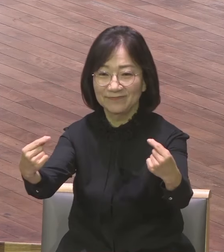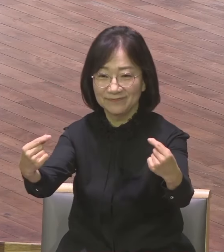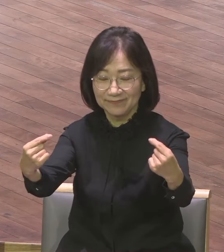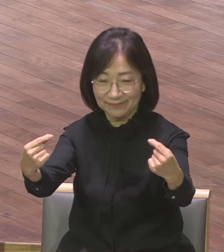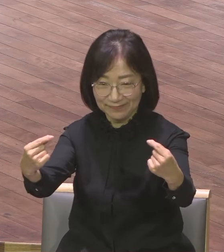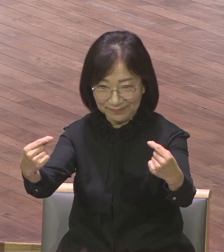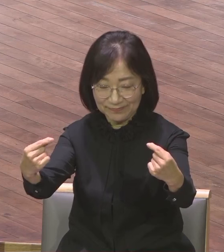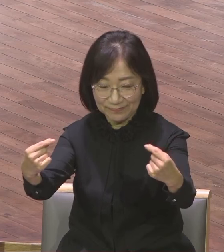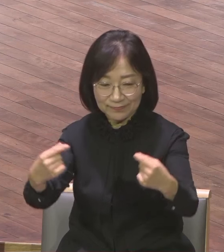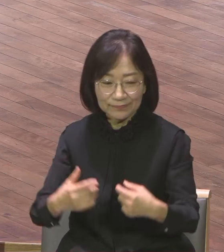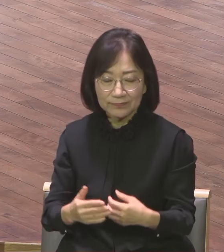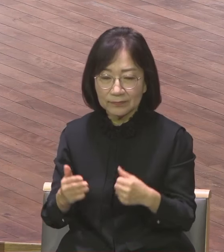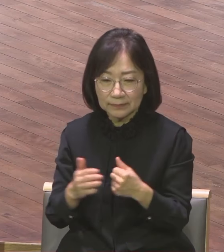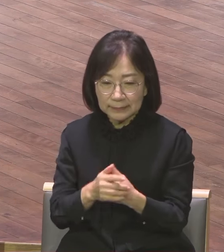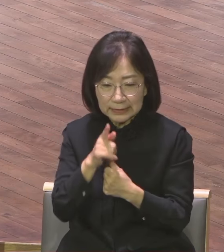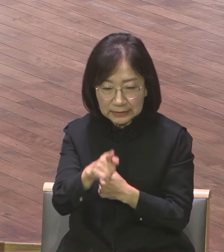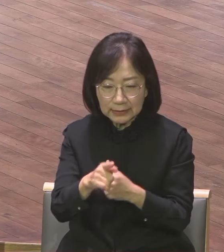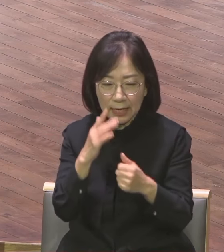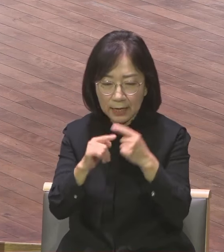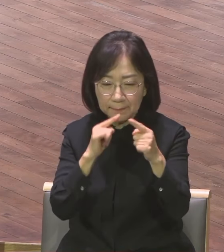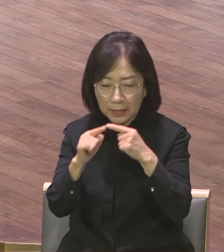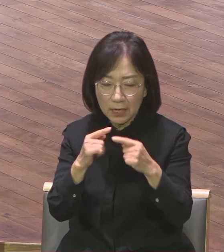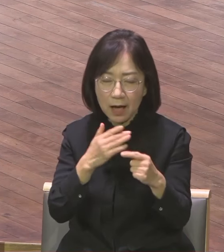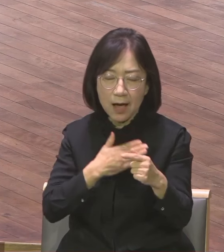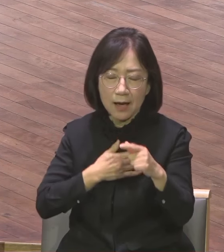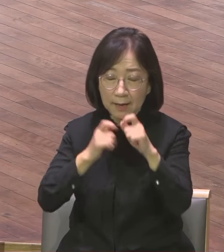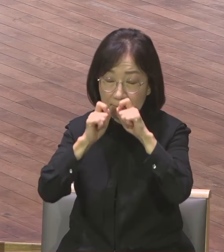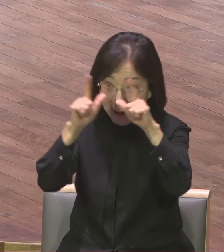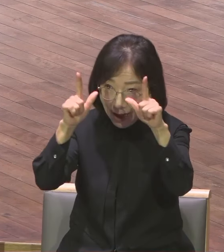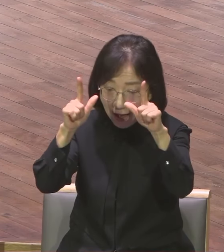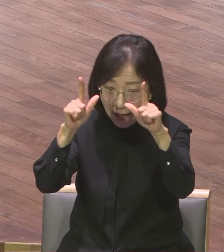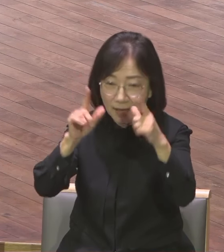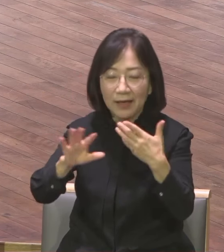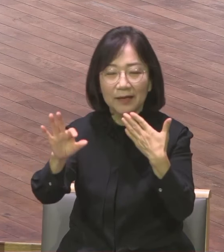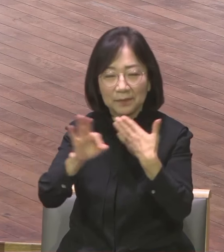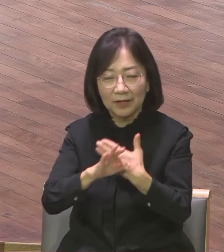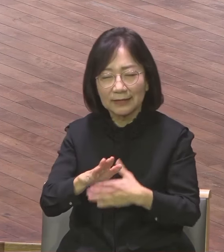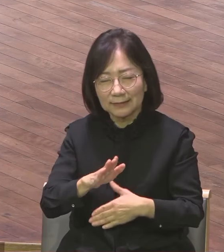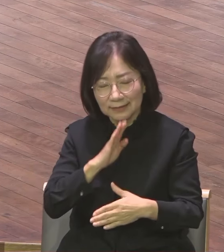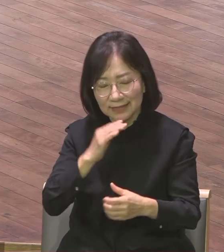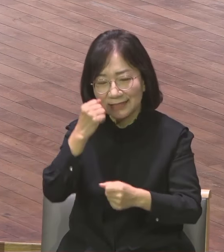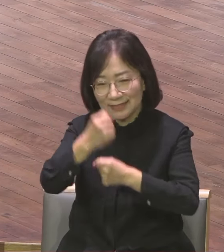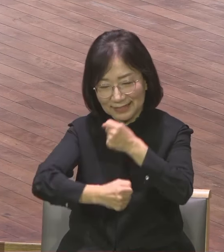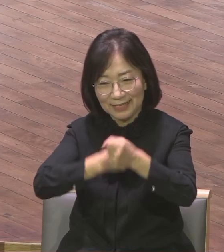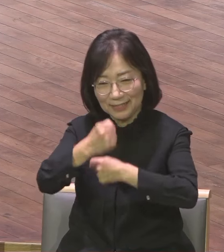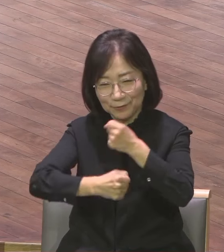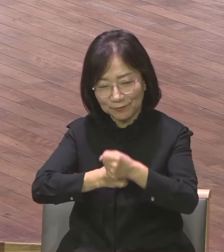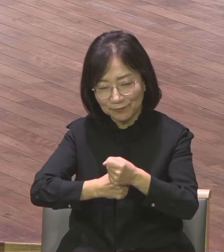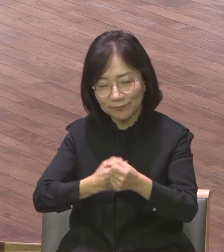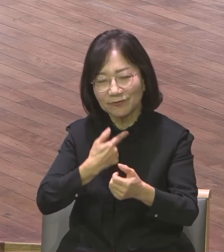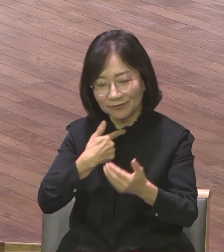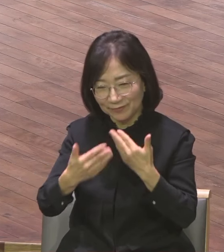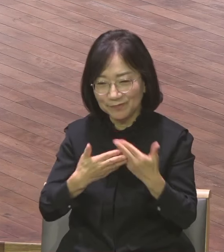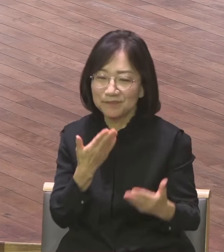말씀이기 때문에 그 진리를 알게 되면 어떻게 되느냐? 참 자유함을 맛보게